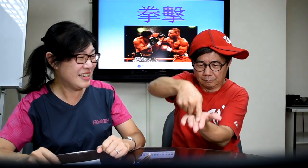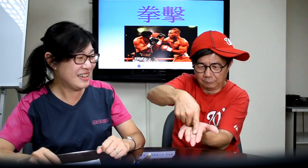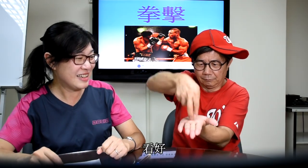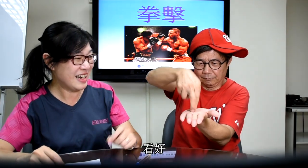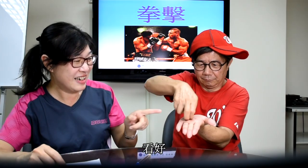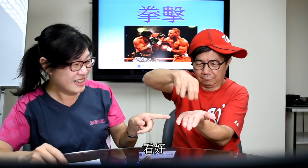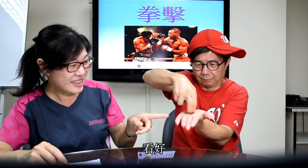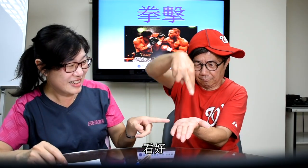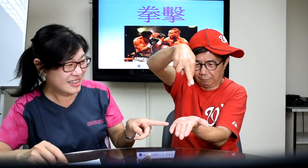看哈、哦，